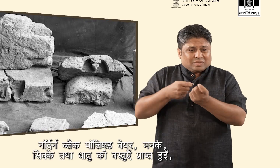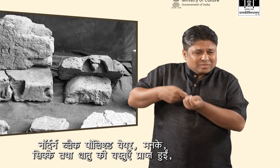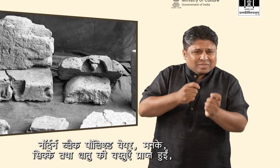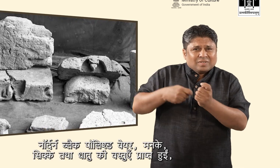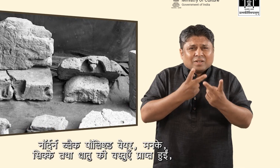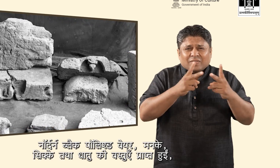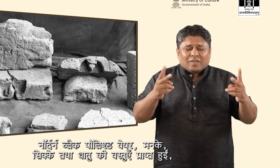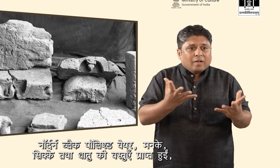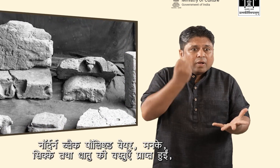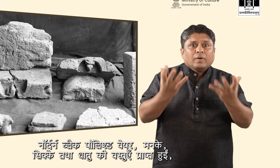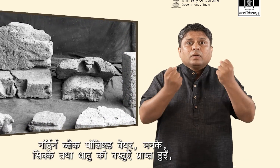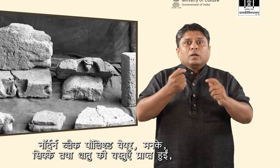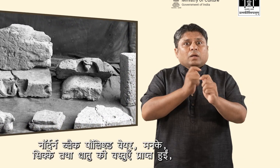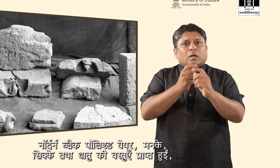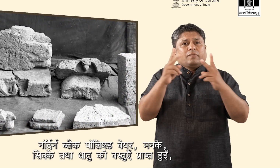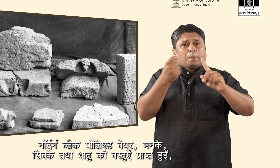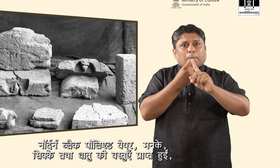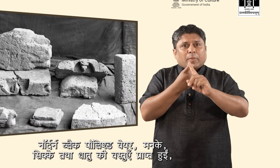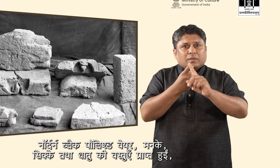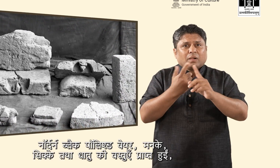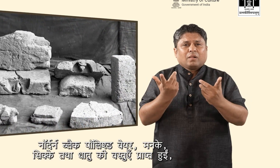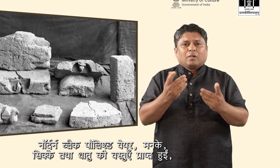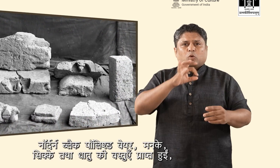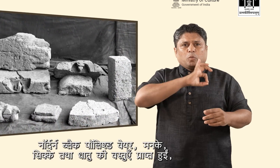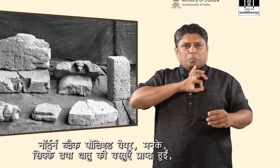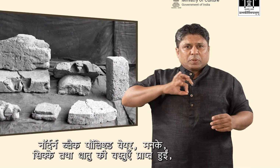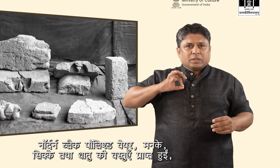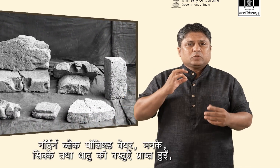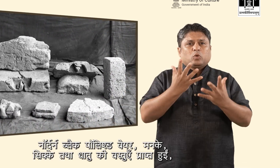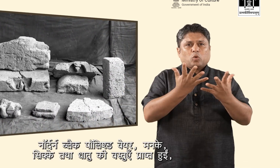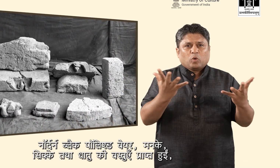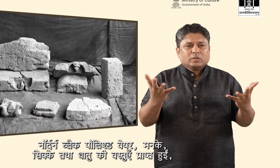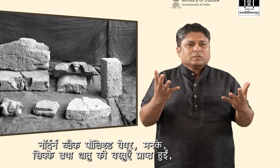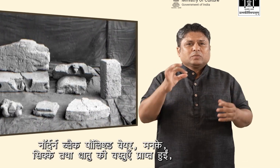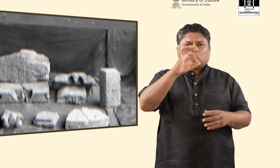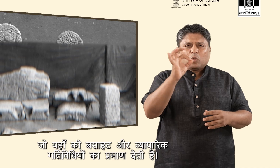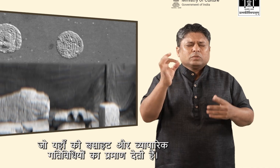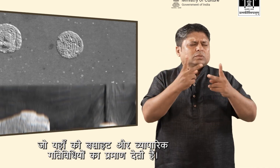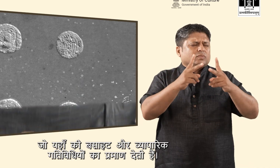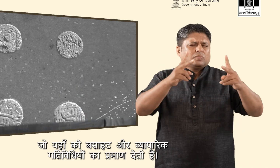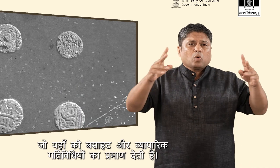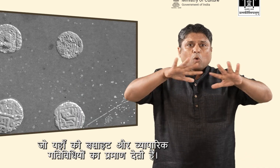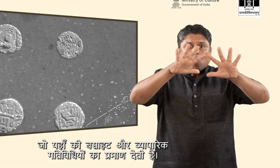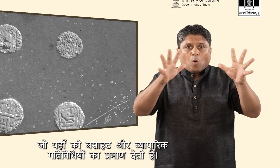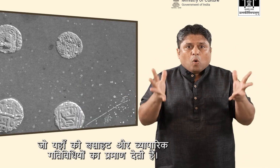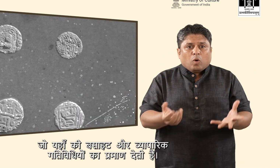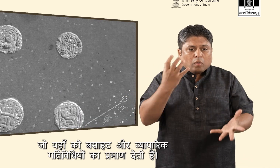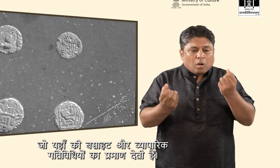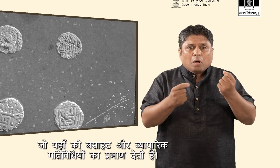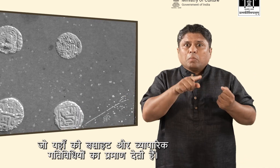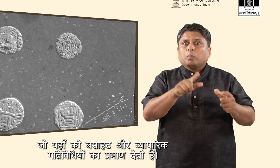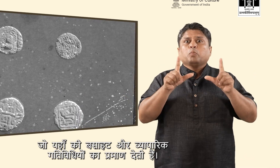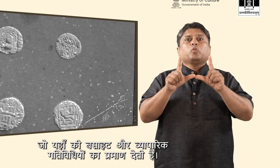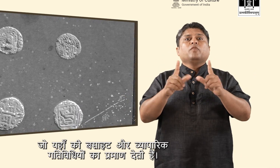उत्खनन में नॉर्दर्न ब्लैक पॉलिश्ड वेयर, मनके, सिक्के तथा धातु की वस्तुएं प्राप्त हुईं, जो यहां की बसाहट और